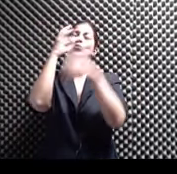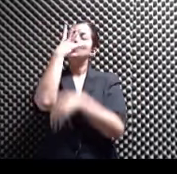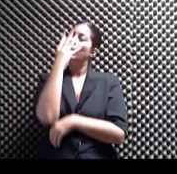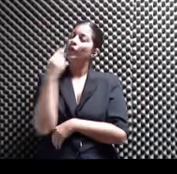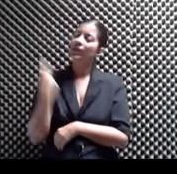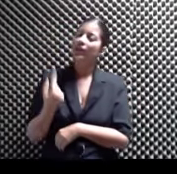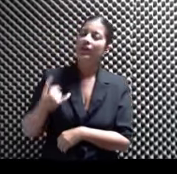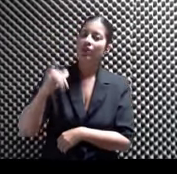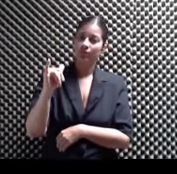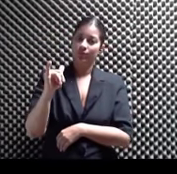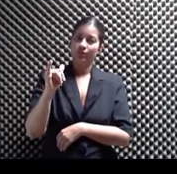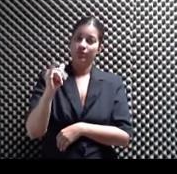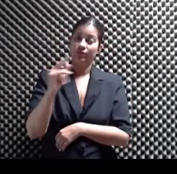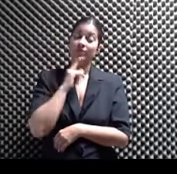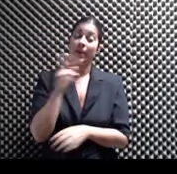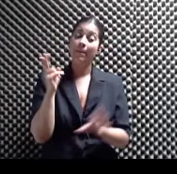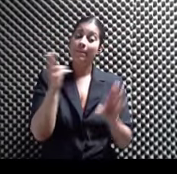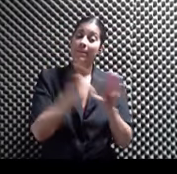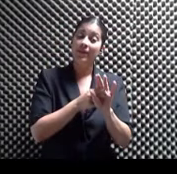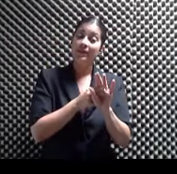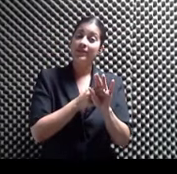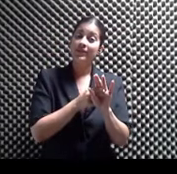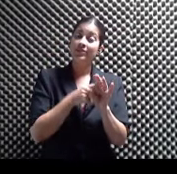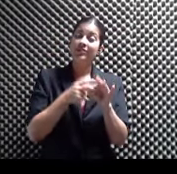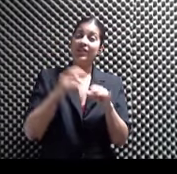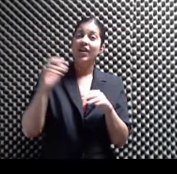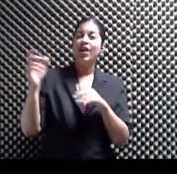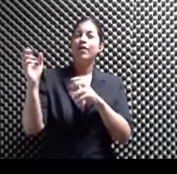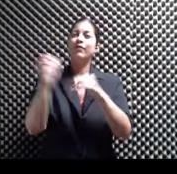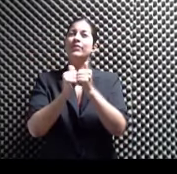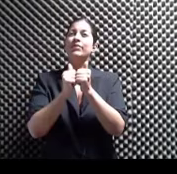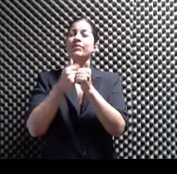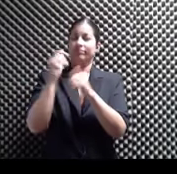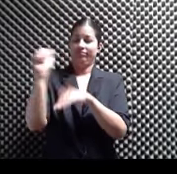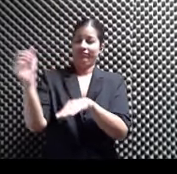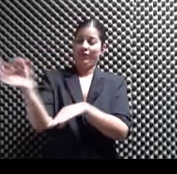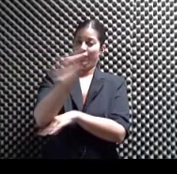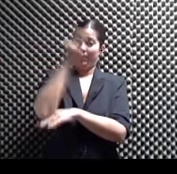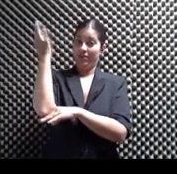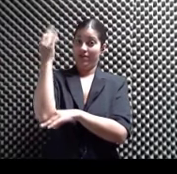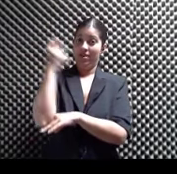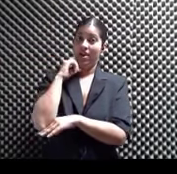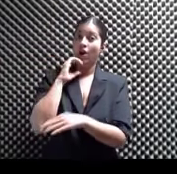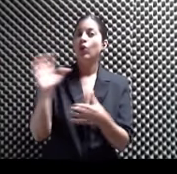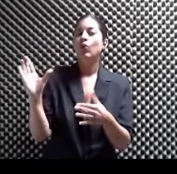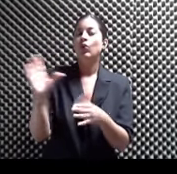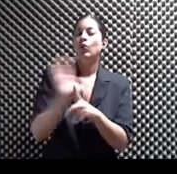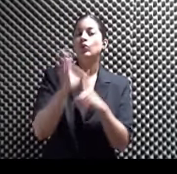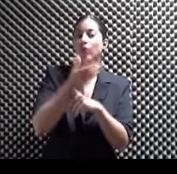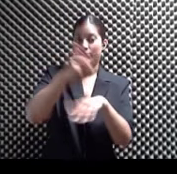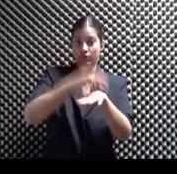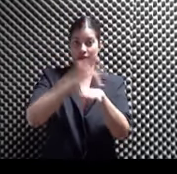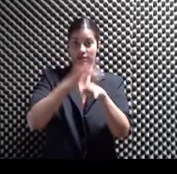como parte del Festival de Teatro Puertorriqueño del Instituto de Cultura. Sueño Eterno. Escribe y dirige Adriana Pantoja. Para